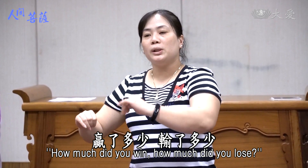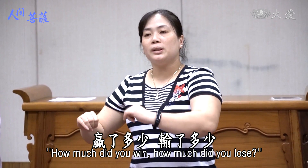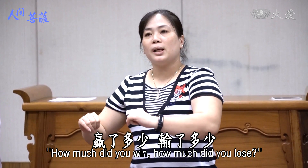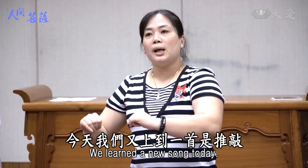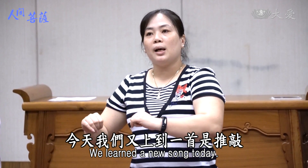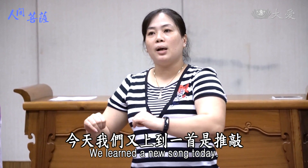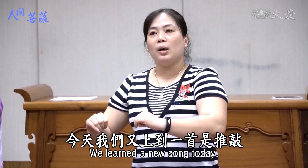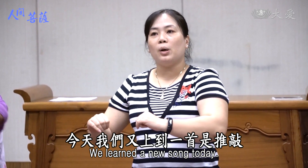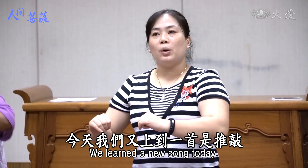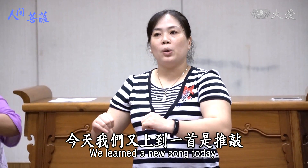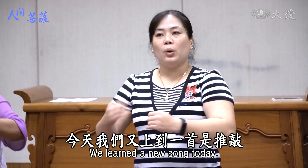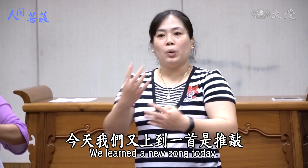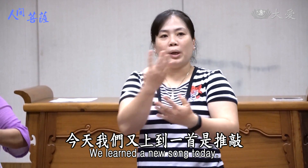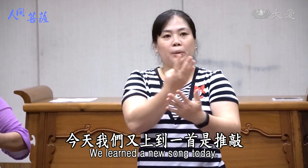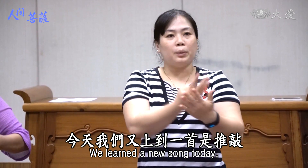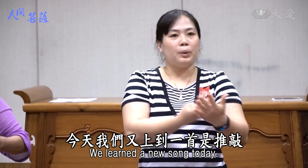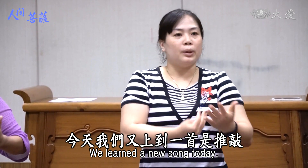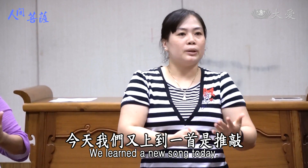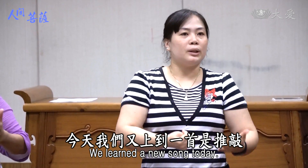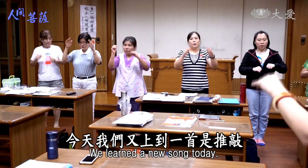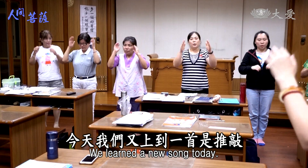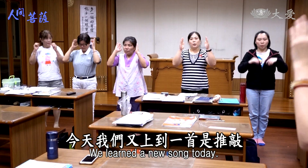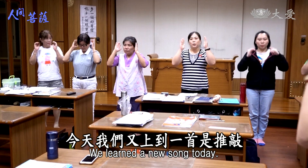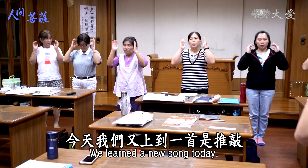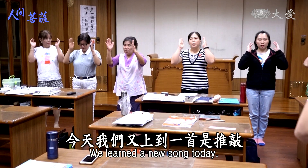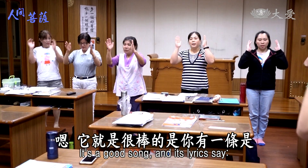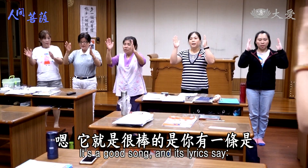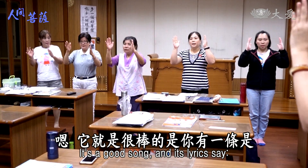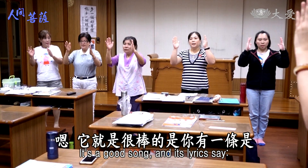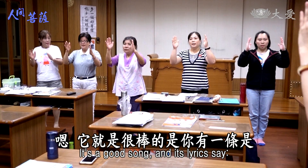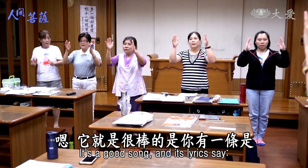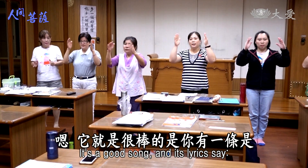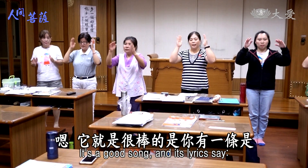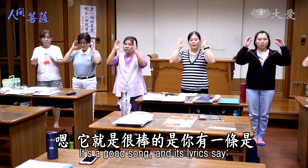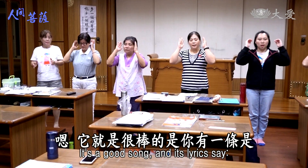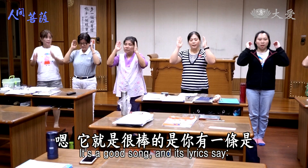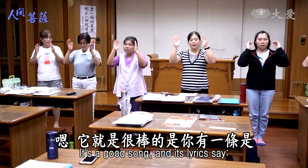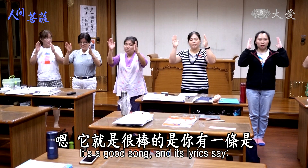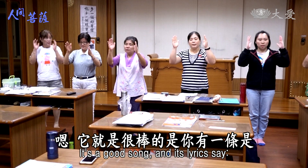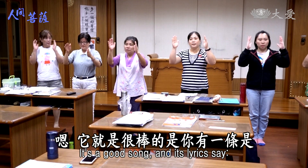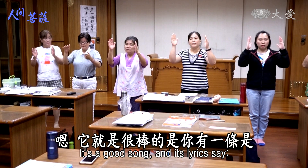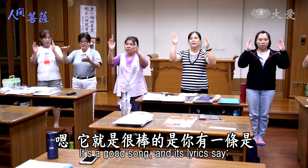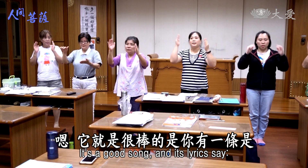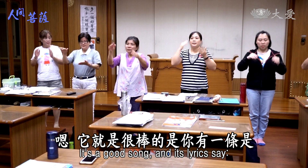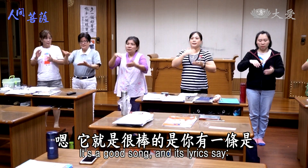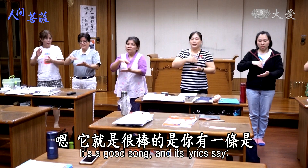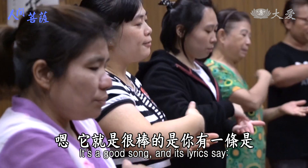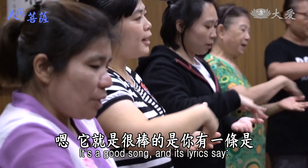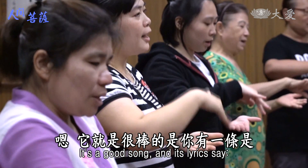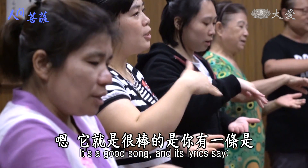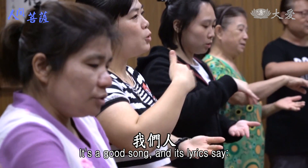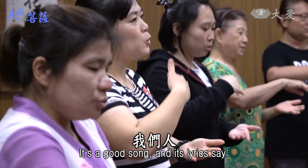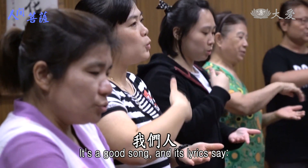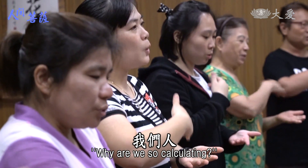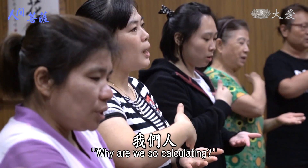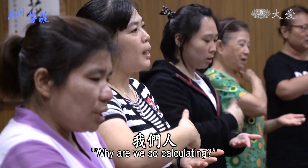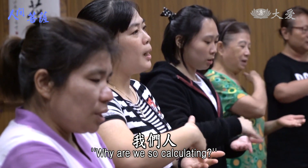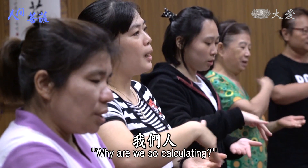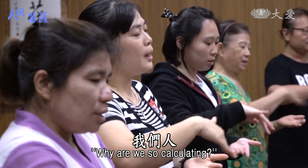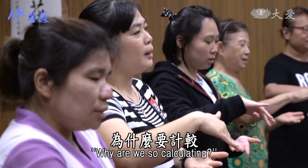最近我们又看到一首是退销，他就是很棒的是，你有一首是我们人为什